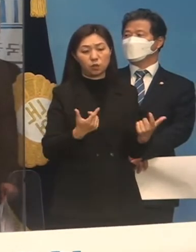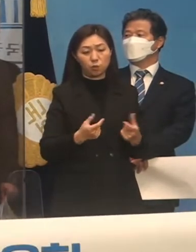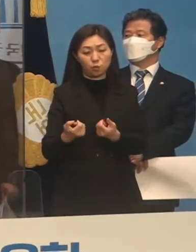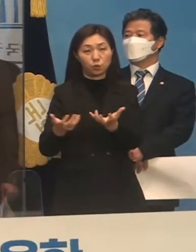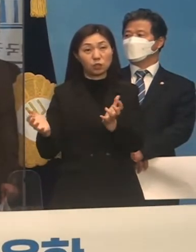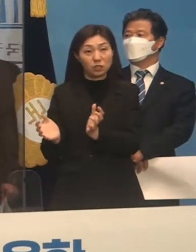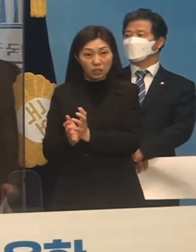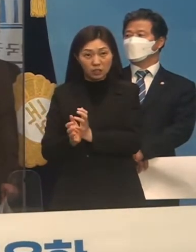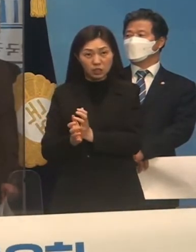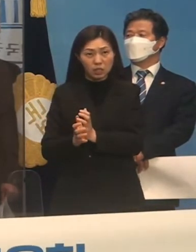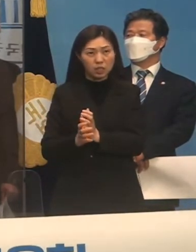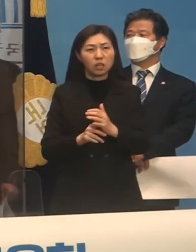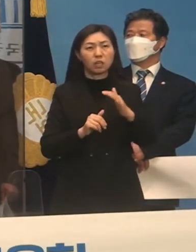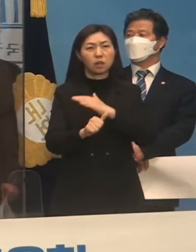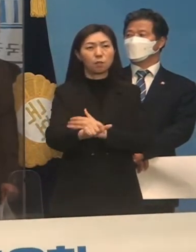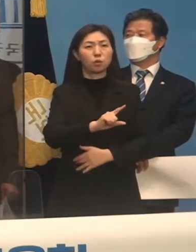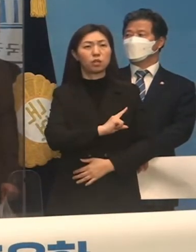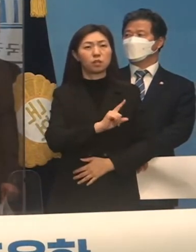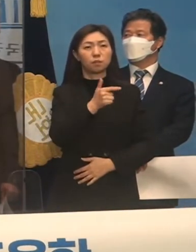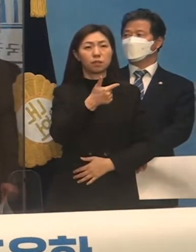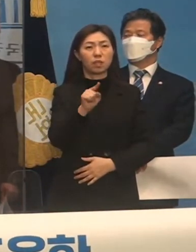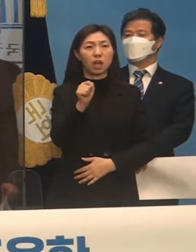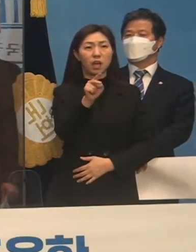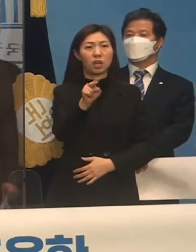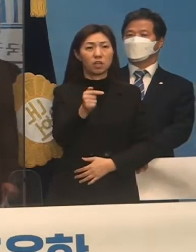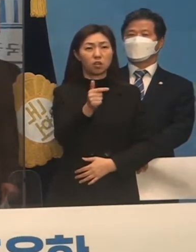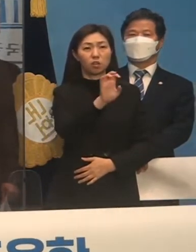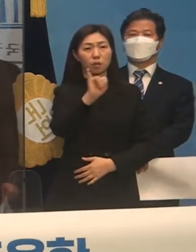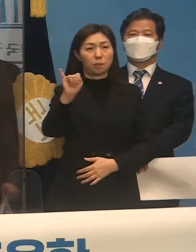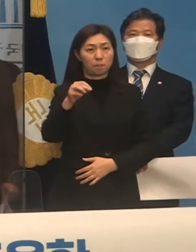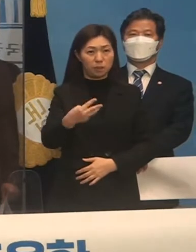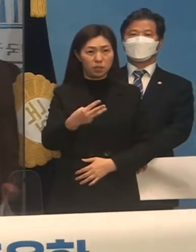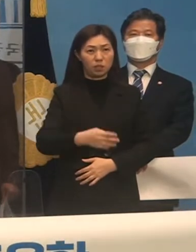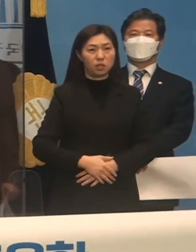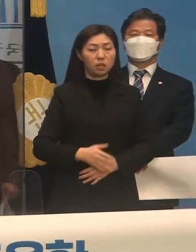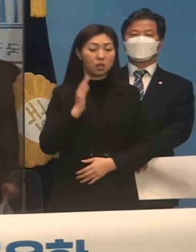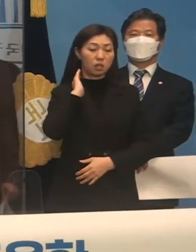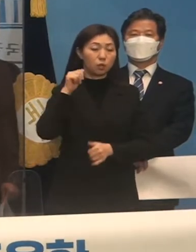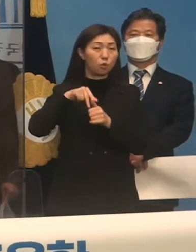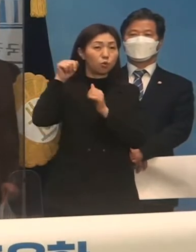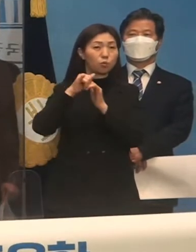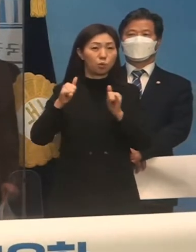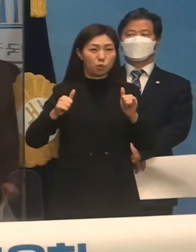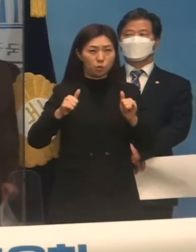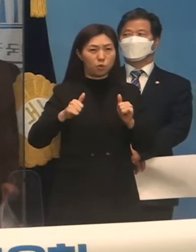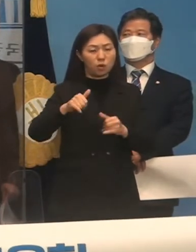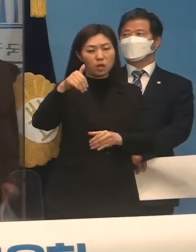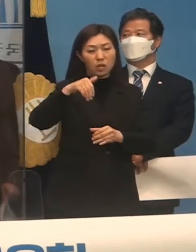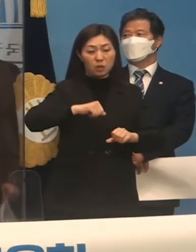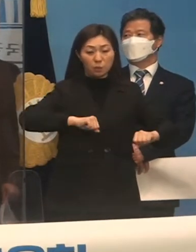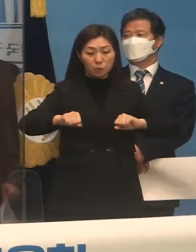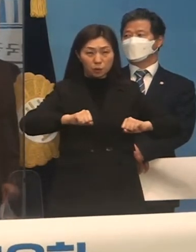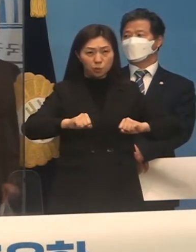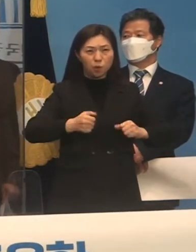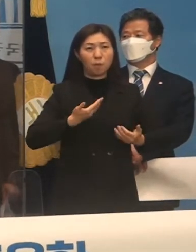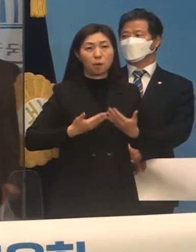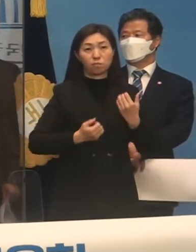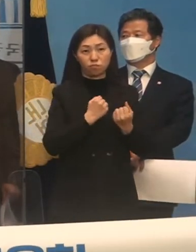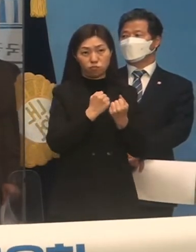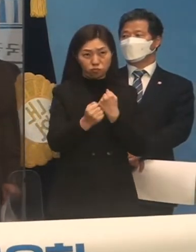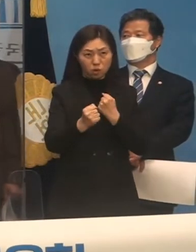나현필이라고 합니다. 대선 등 여러 일정 등으로 매우 바쁘심에도 불구하고 미얀마의 민주주의를 위해서 애써주시는